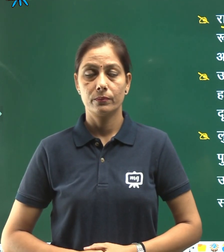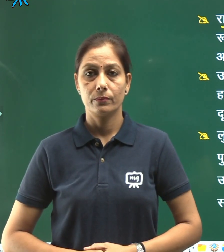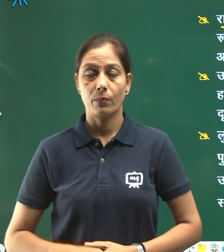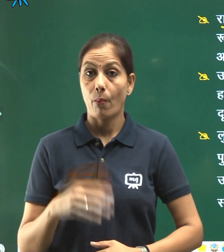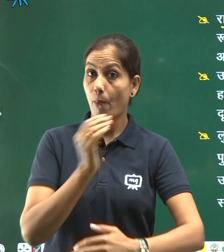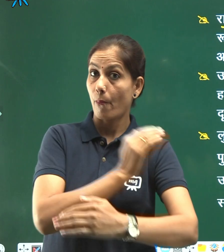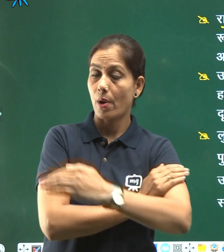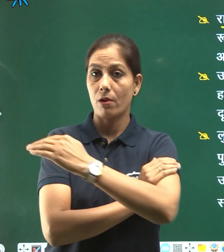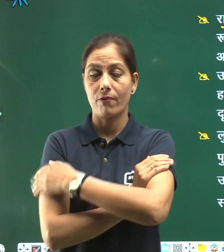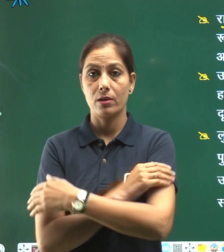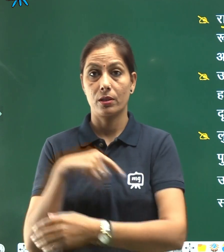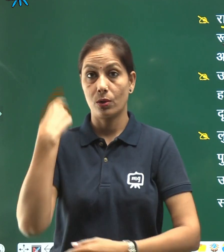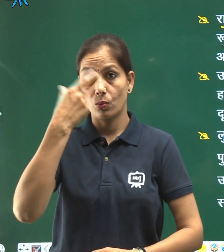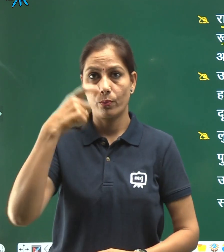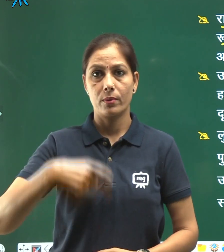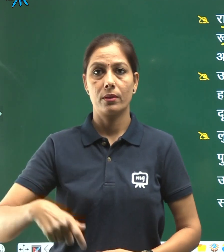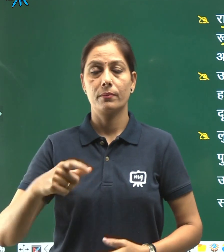पहलवान के रूप में